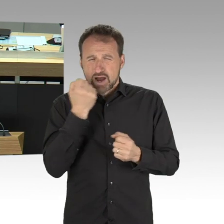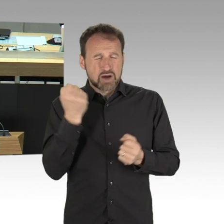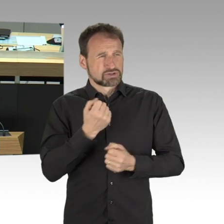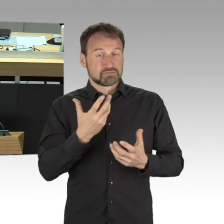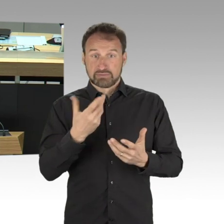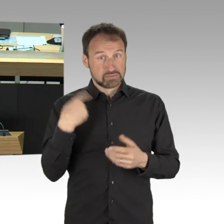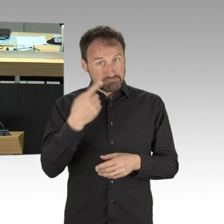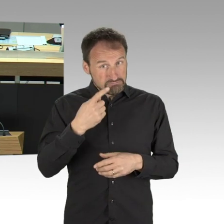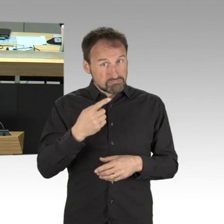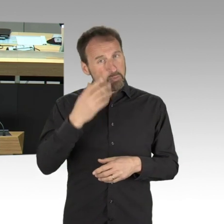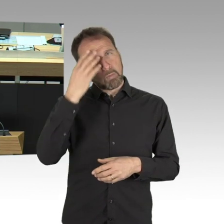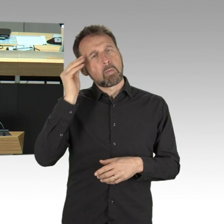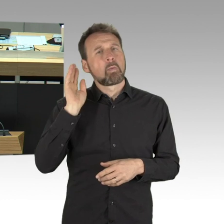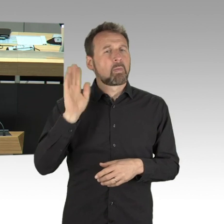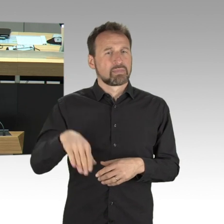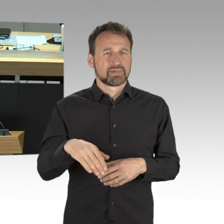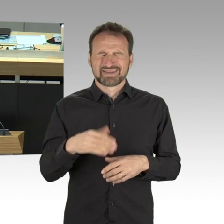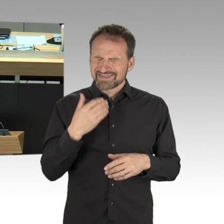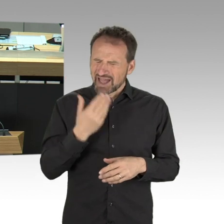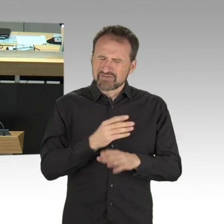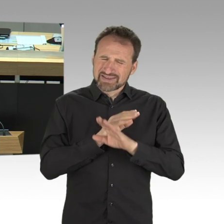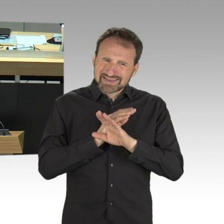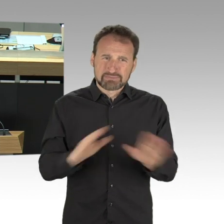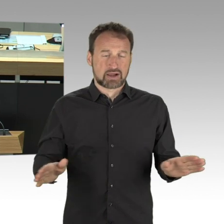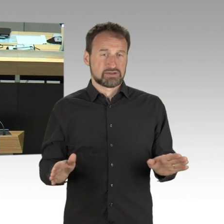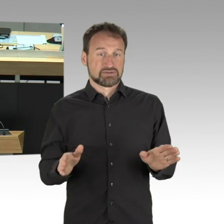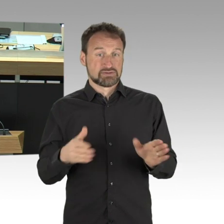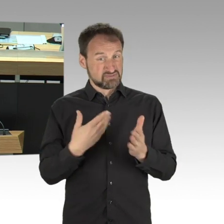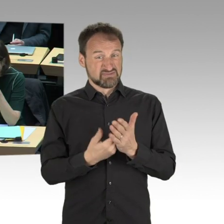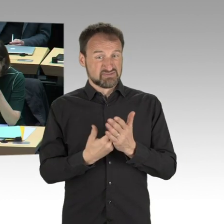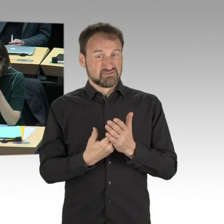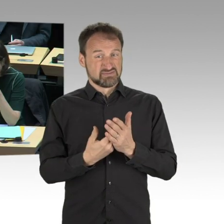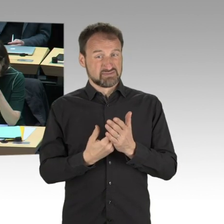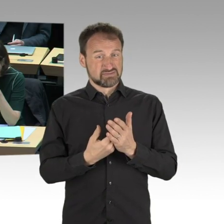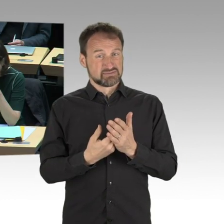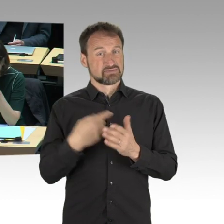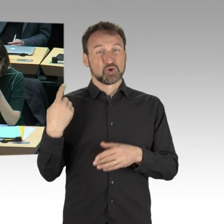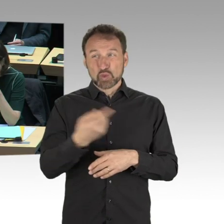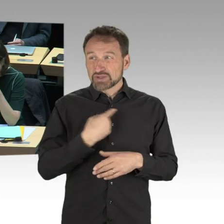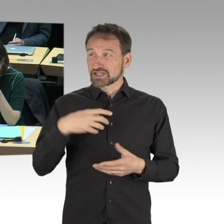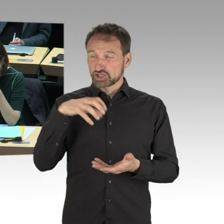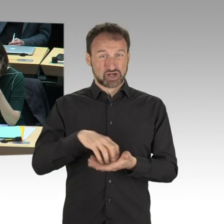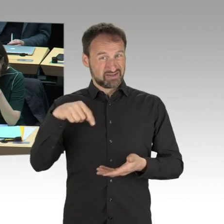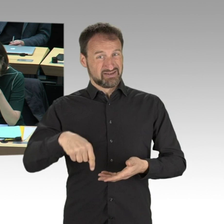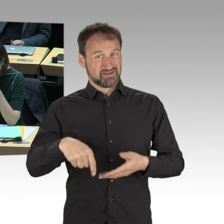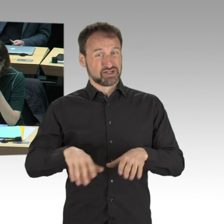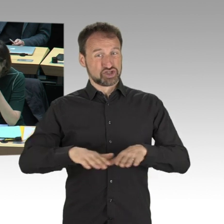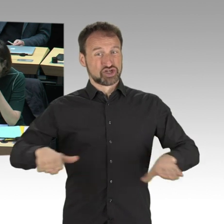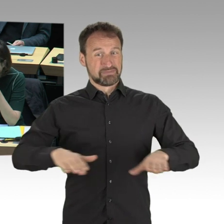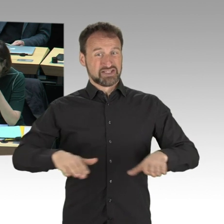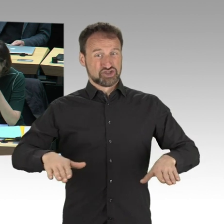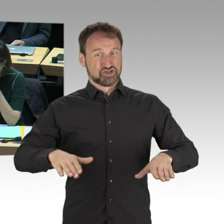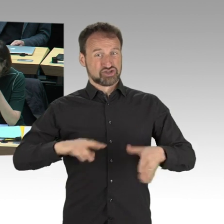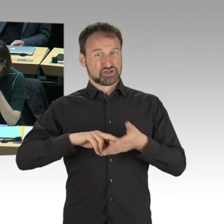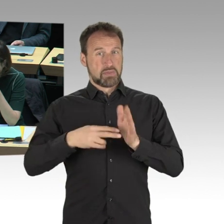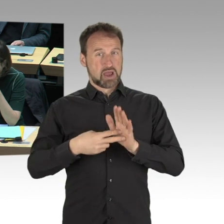Das sogenannte Reichssicherheitshauptamt als Vernichtungsapparat der NS-Terrorherrschaft befand sich bekanntermaßen keine 150 Meter